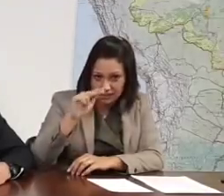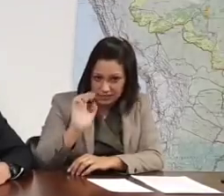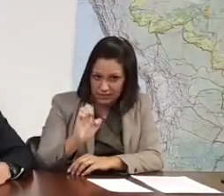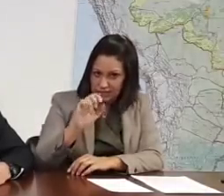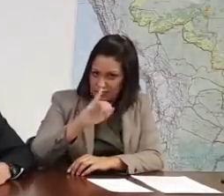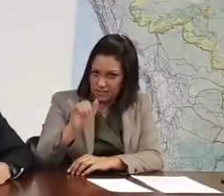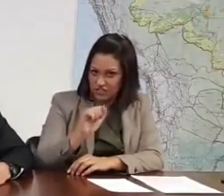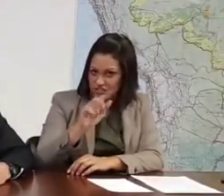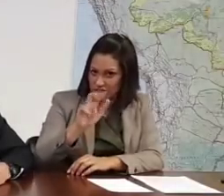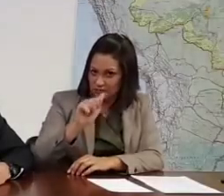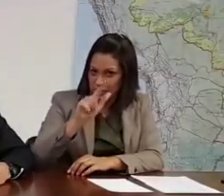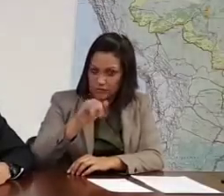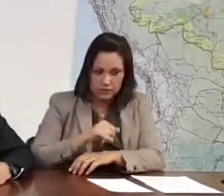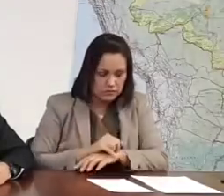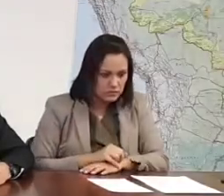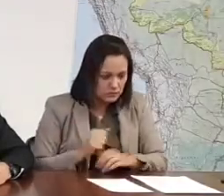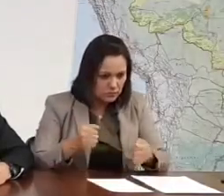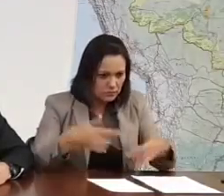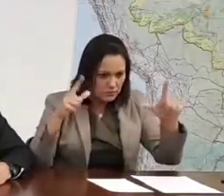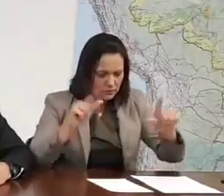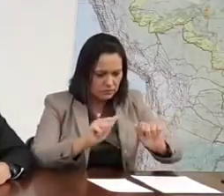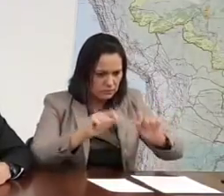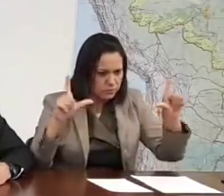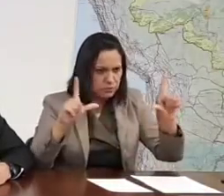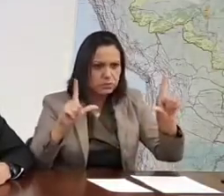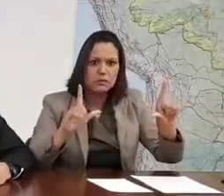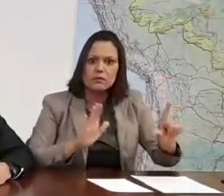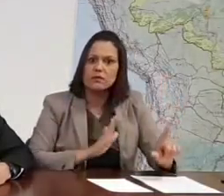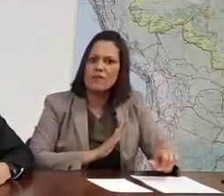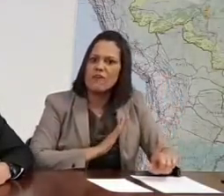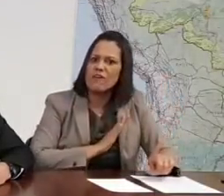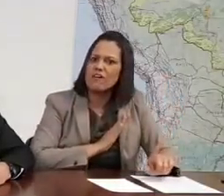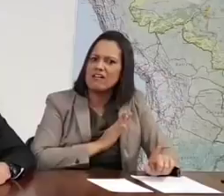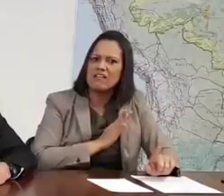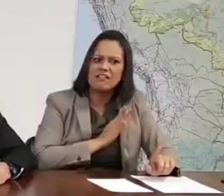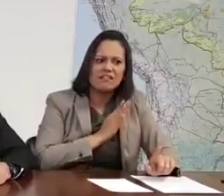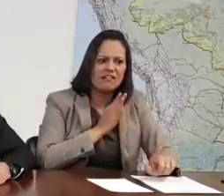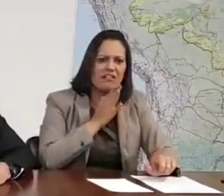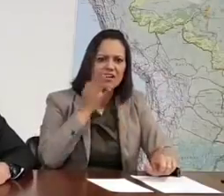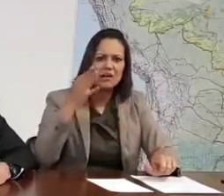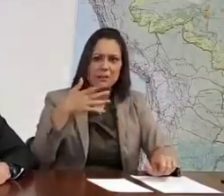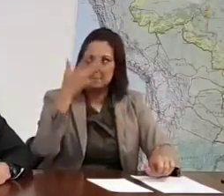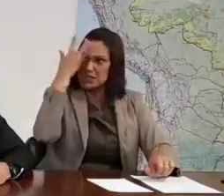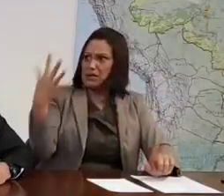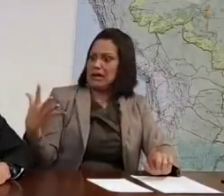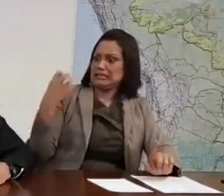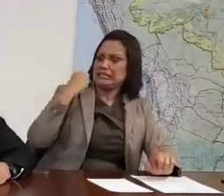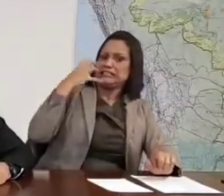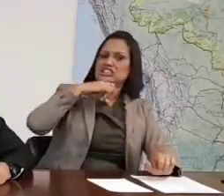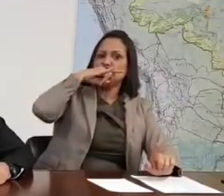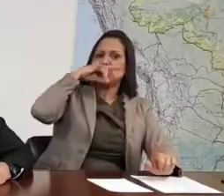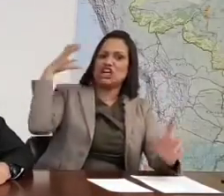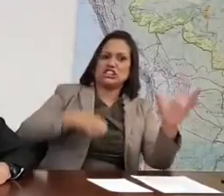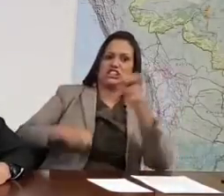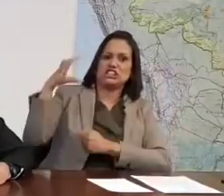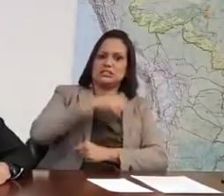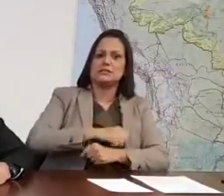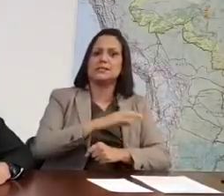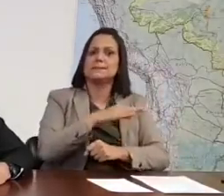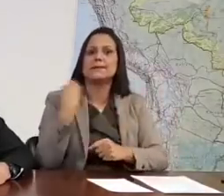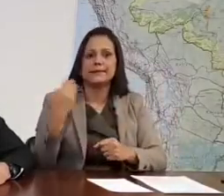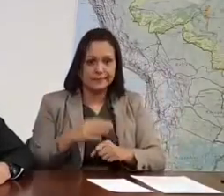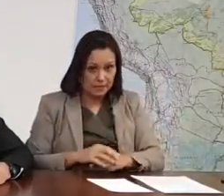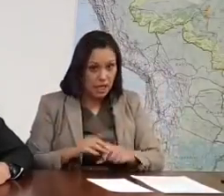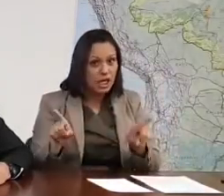atacando e matando seres humanos. É terrível. Tá? E ele se procria uma velocidade monstruosa. Eu não percebo,